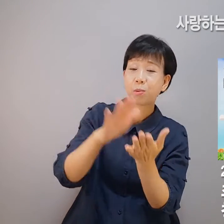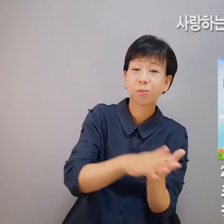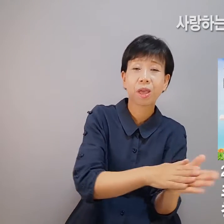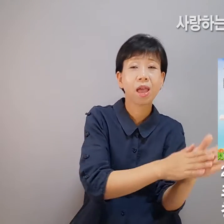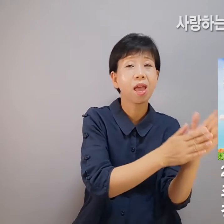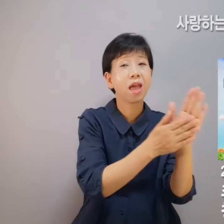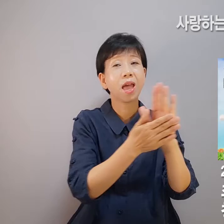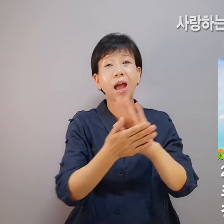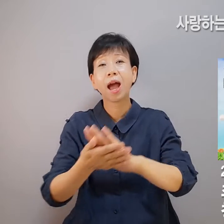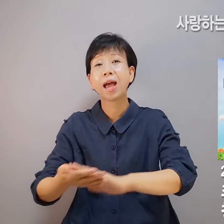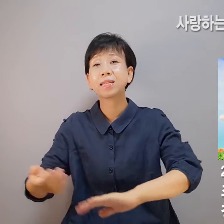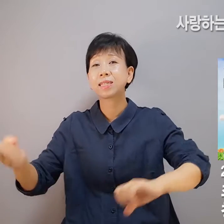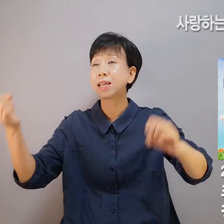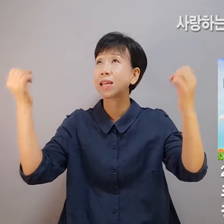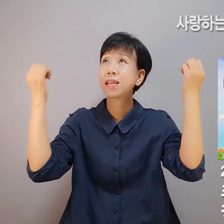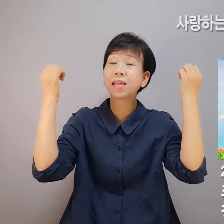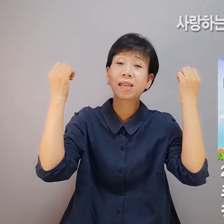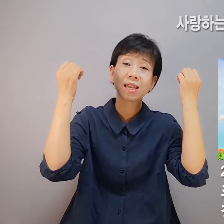새롭게